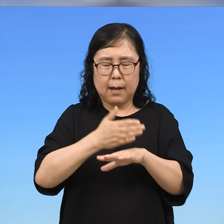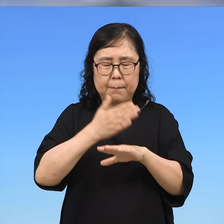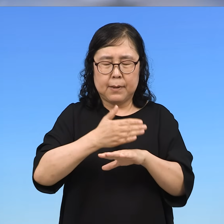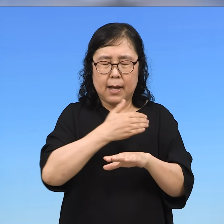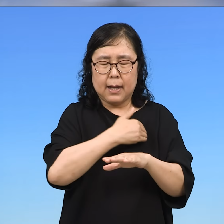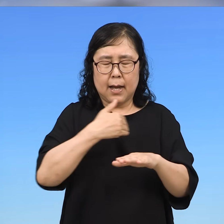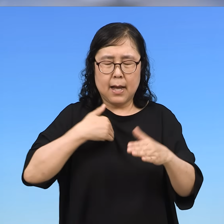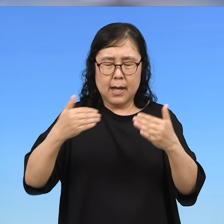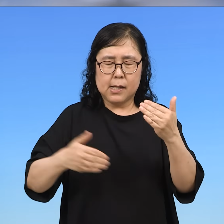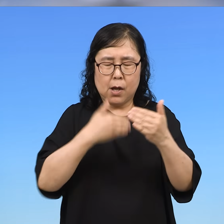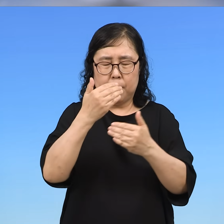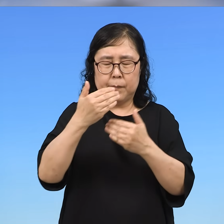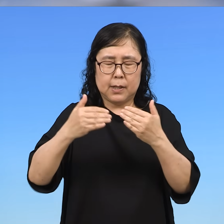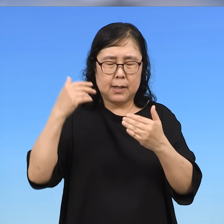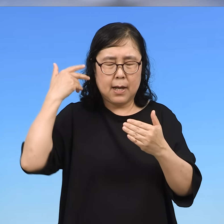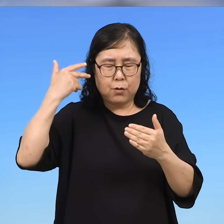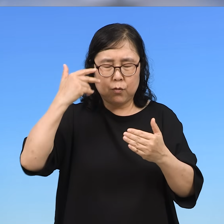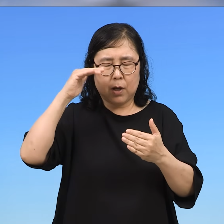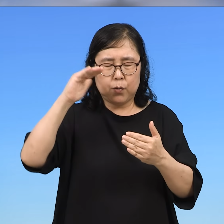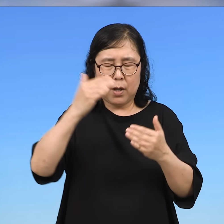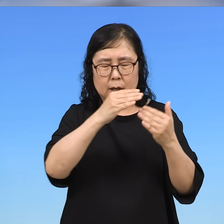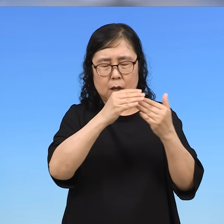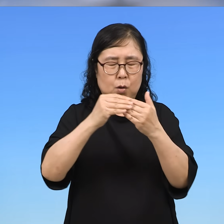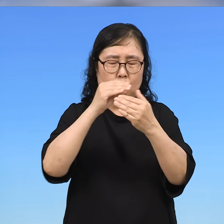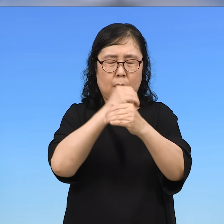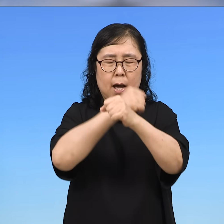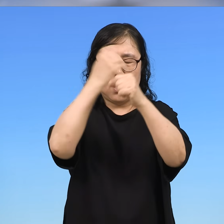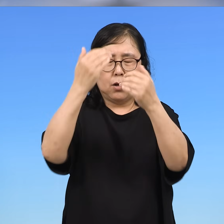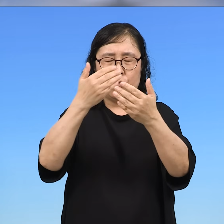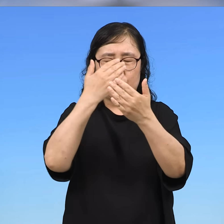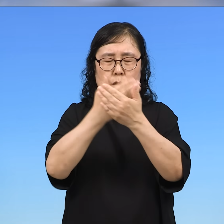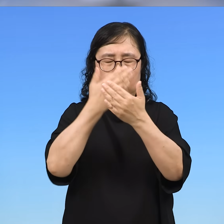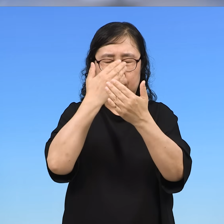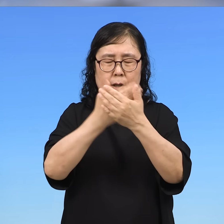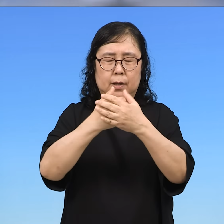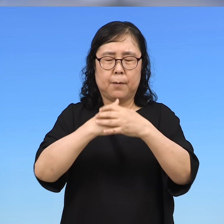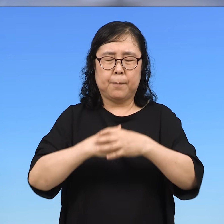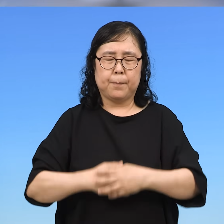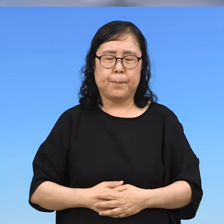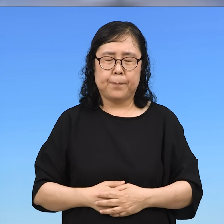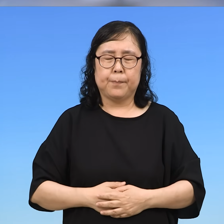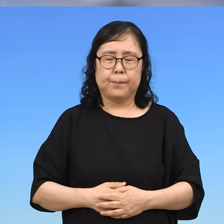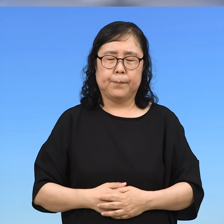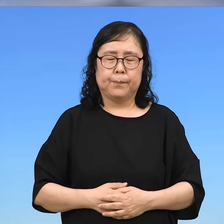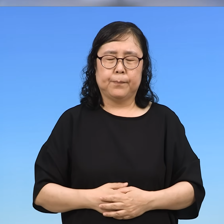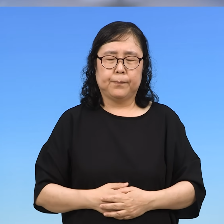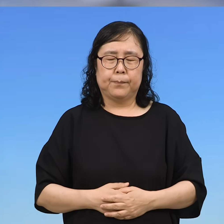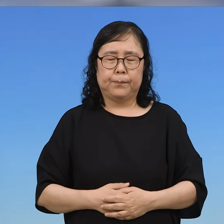감사가 넘치는 그런 한 주간이 되도록 인도하여 주시옵소서.